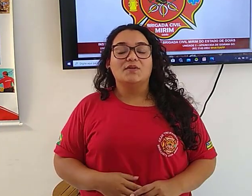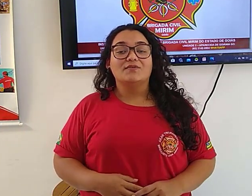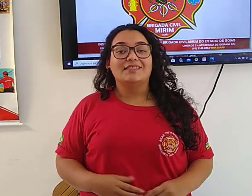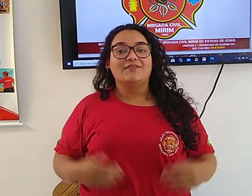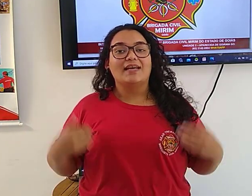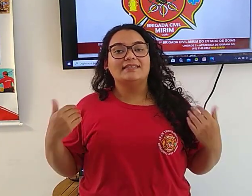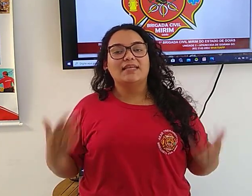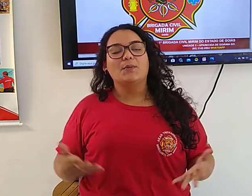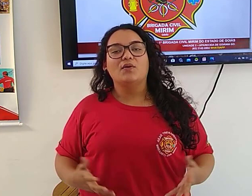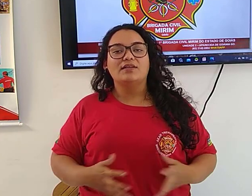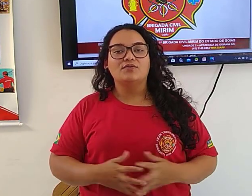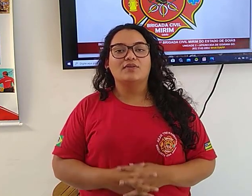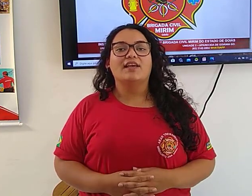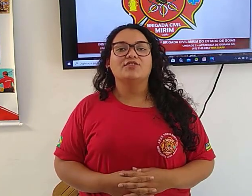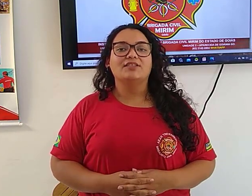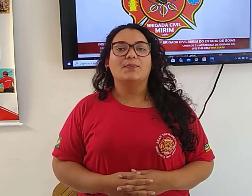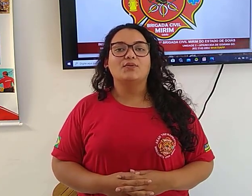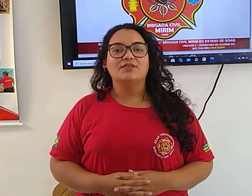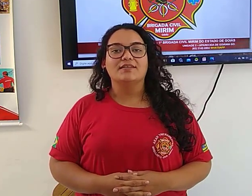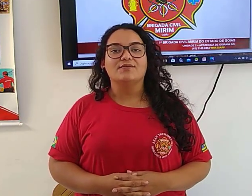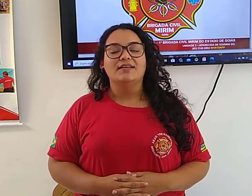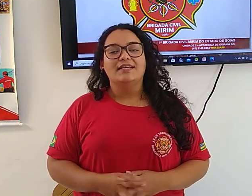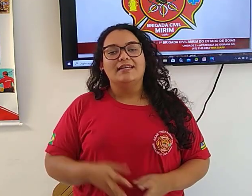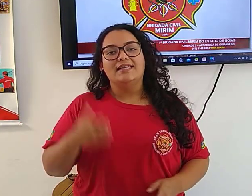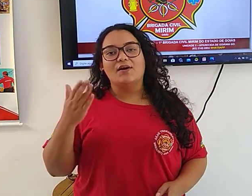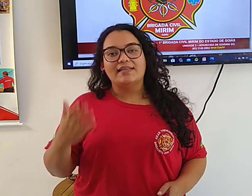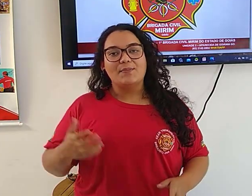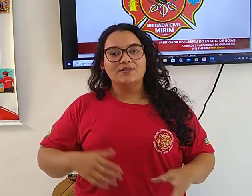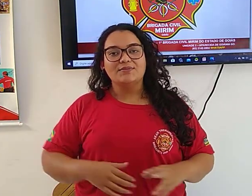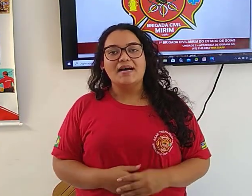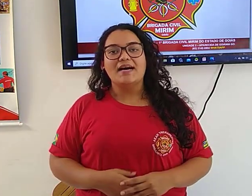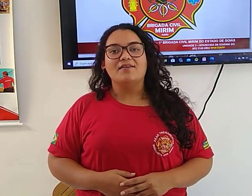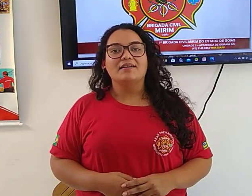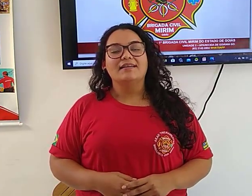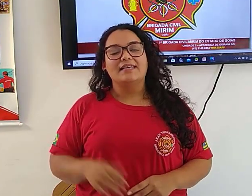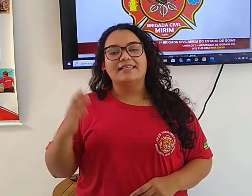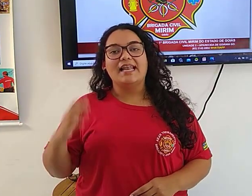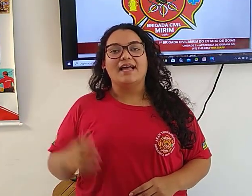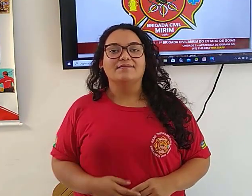para vocês ficarem sempre por dentro do que a gente está postando. Então, até a próxima aula e até lá!